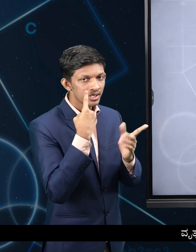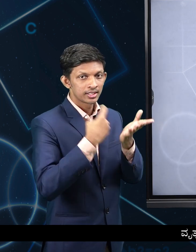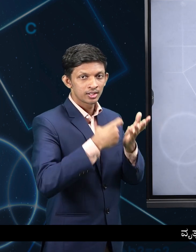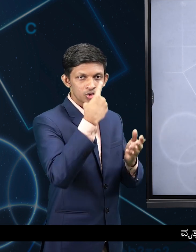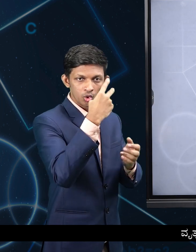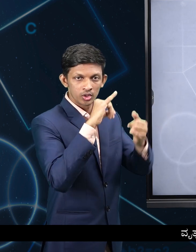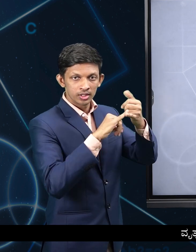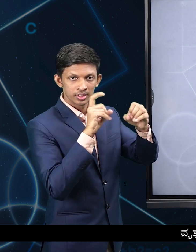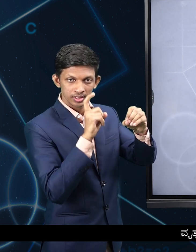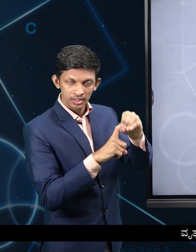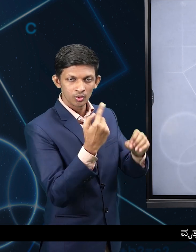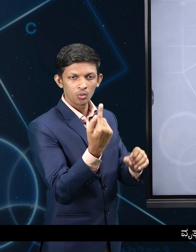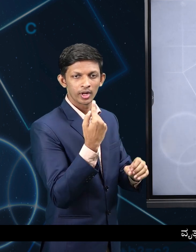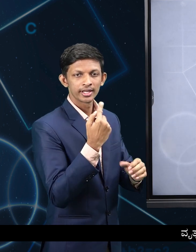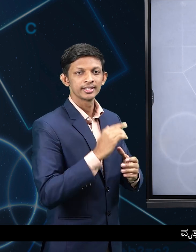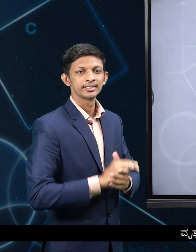πr² ಚದರ ಘಟಕಗಳು.